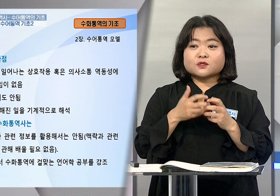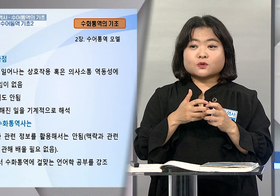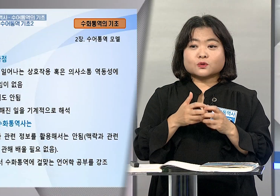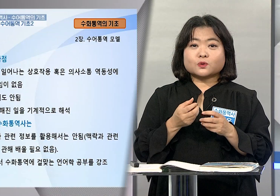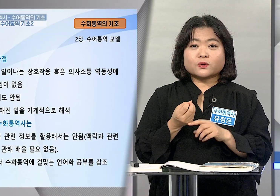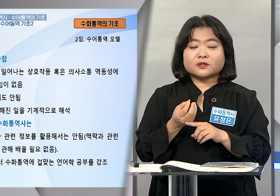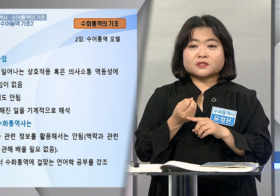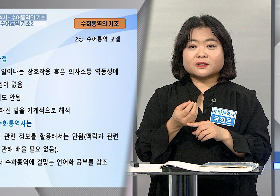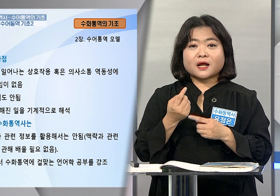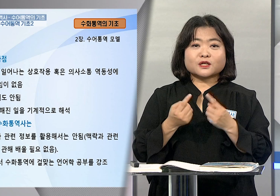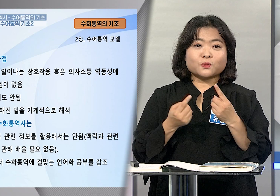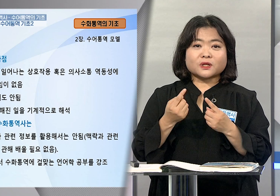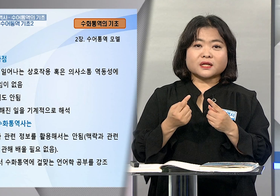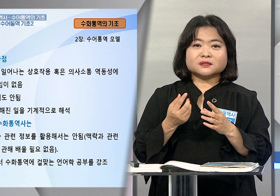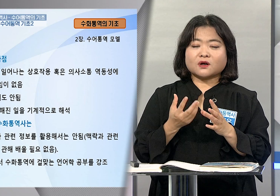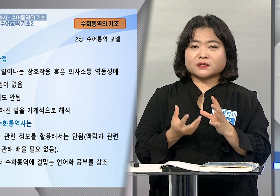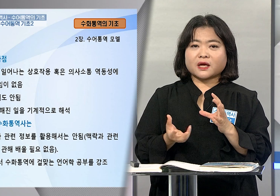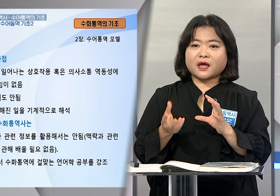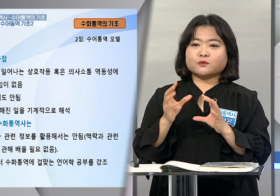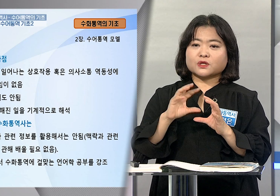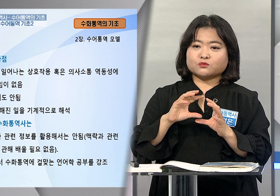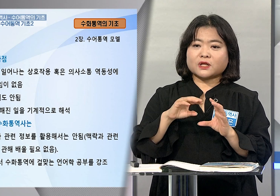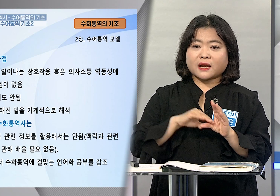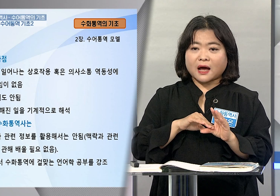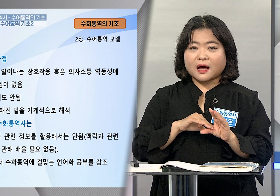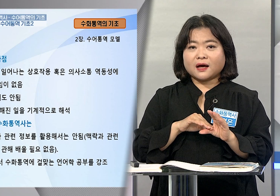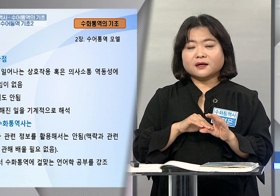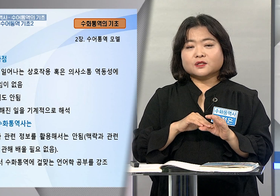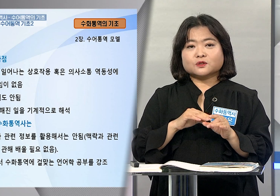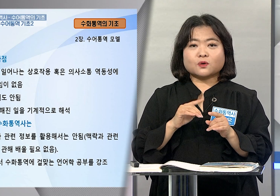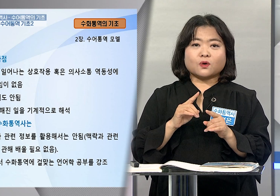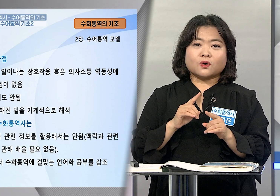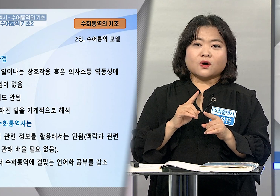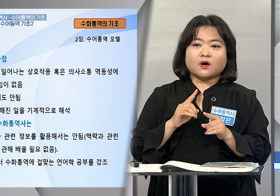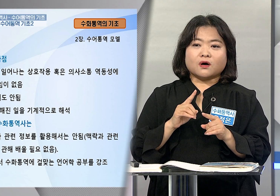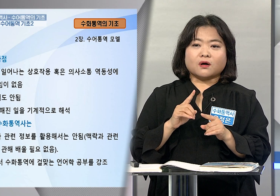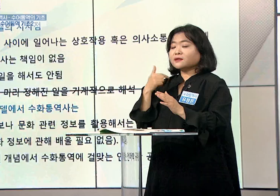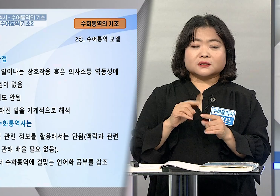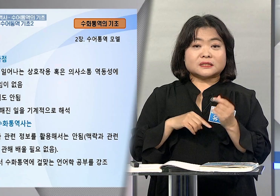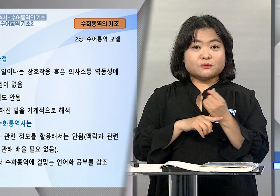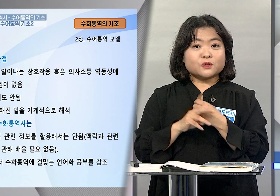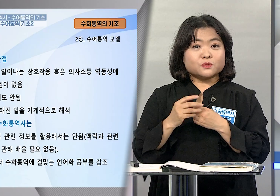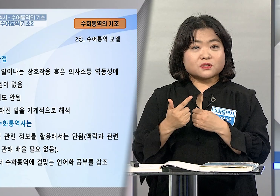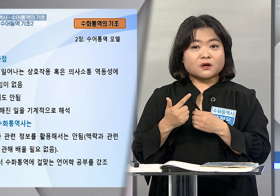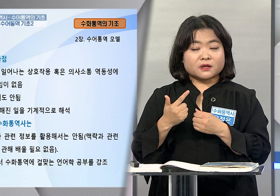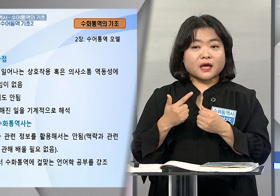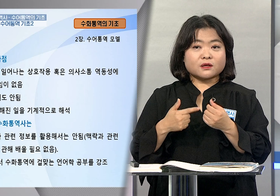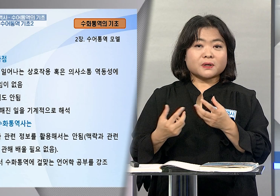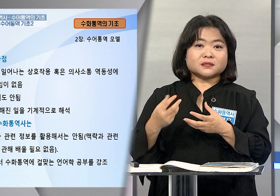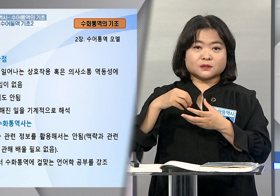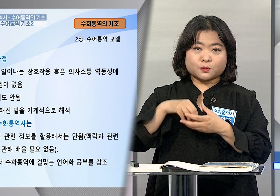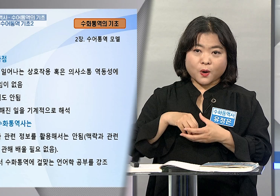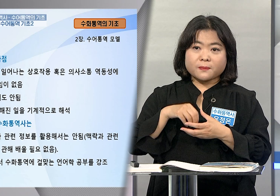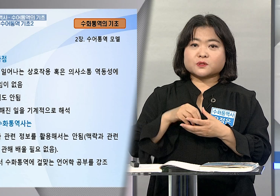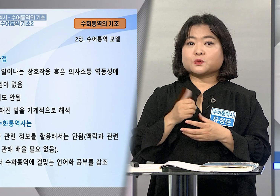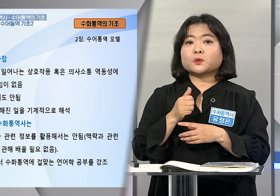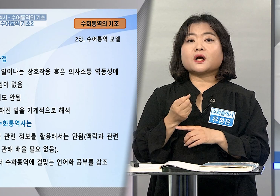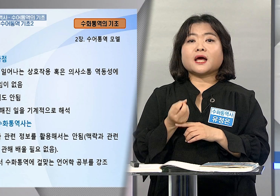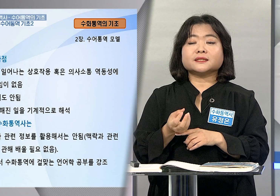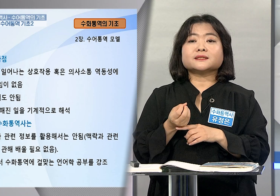기계적으로 통역을 전달하기보다는 여기에 우리 문화나 또 의미론적 개념 가치를 포함해서 통역하는 게